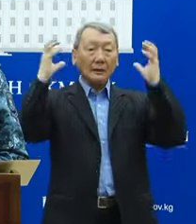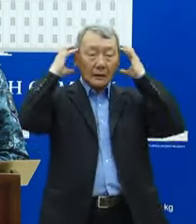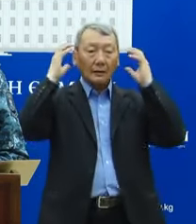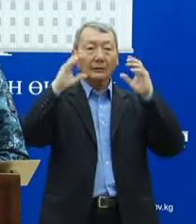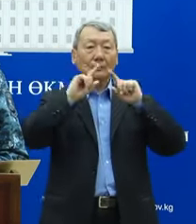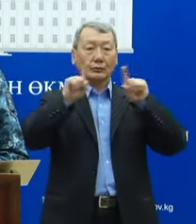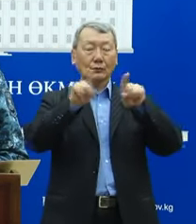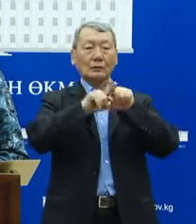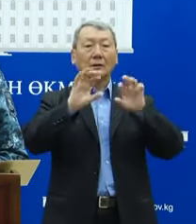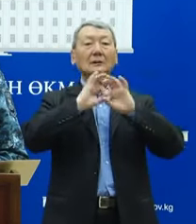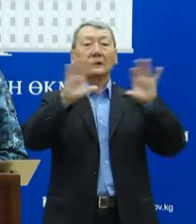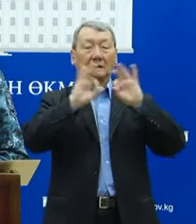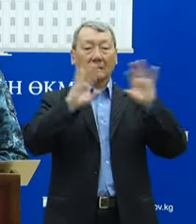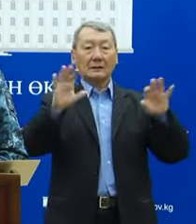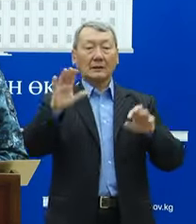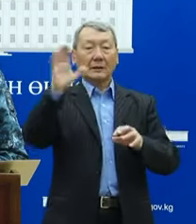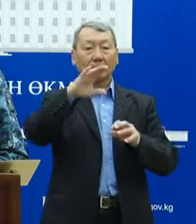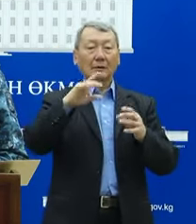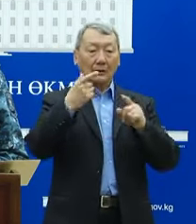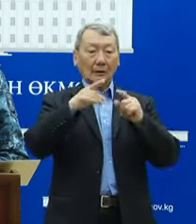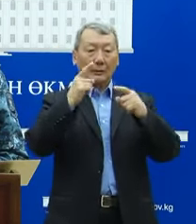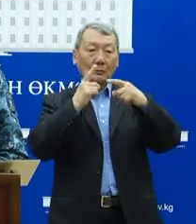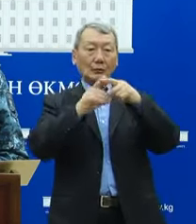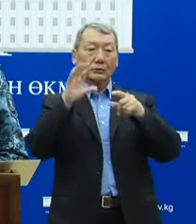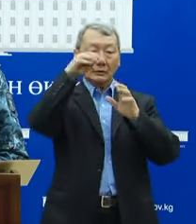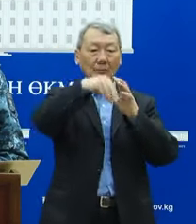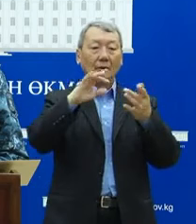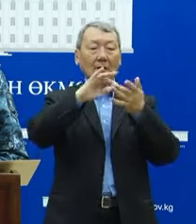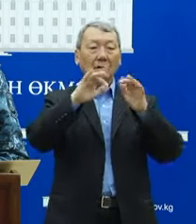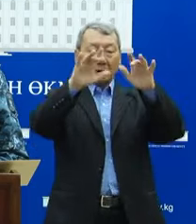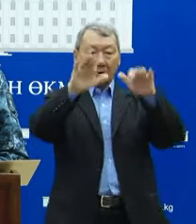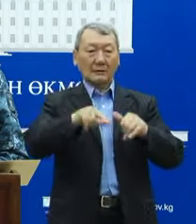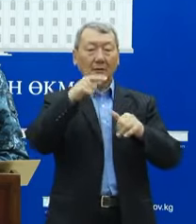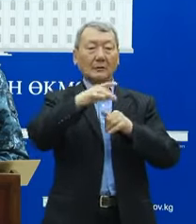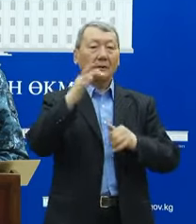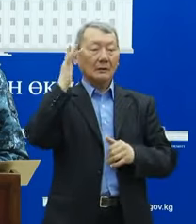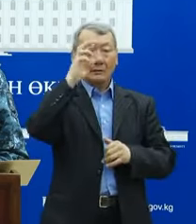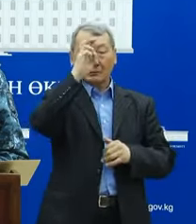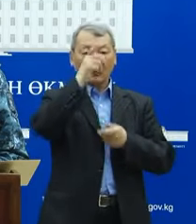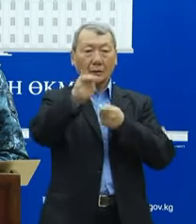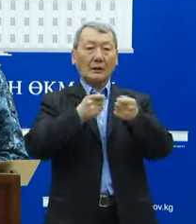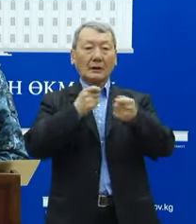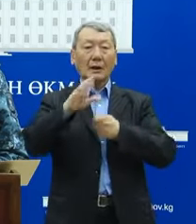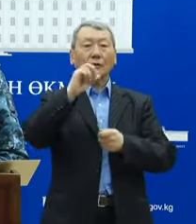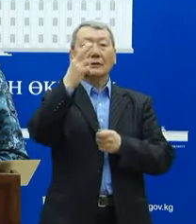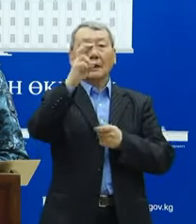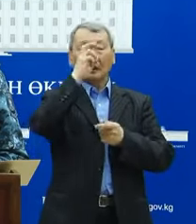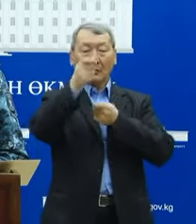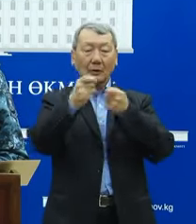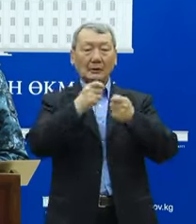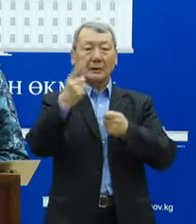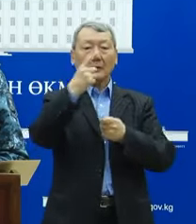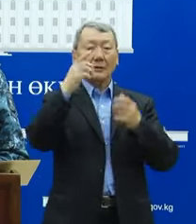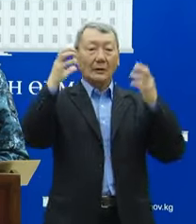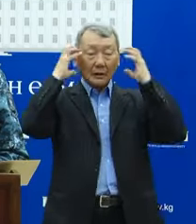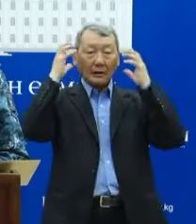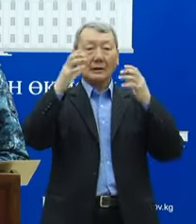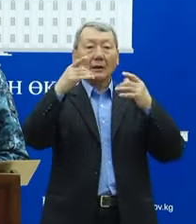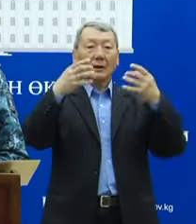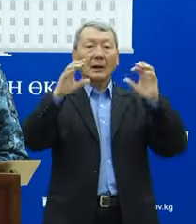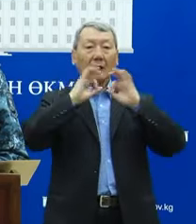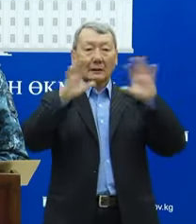национальному информационному агентству Хабар, на YouTube-канале ГТРК ЛТР, в Фейсбуке, на страницах Кыргыз өкмөтү, социальное правительство и Биринч радио. С сегодняшнего